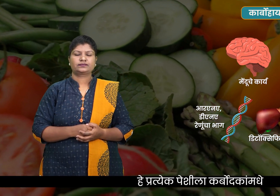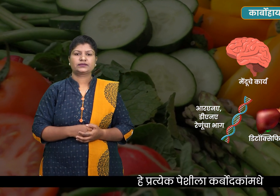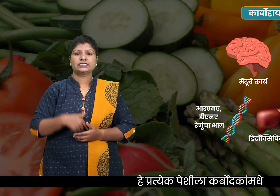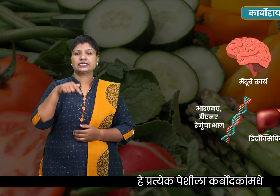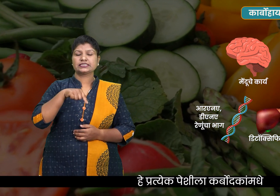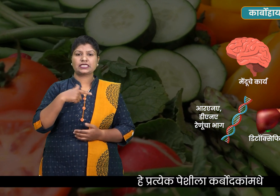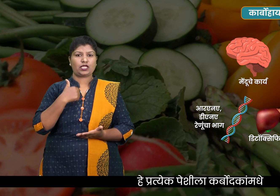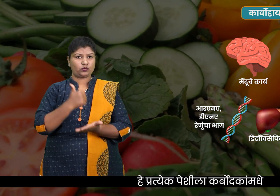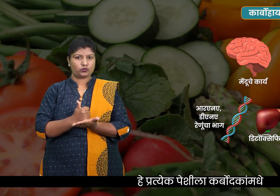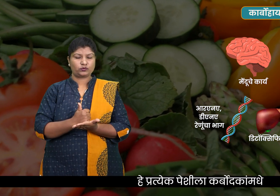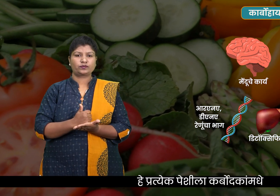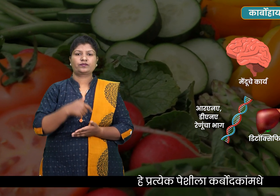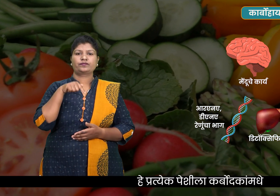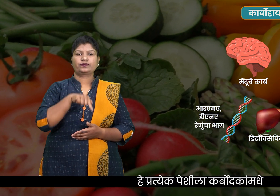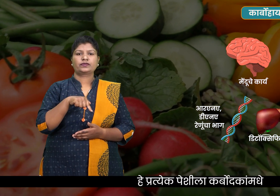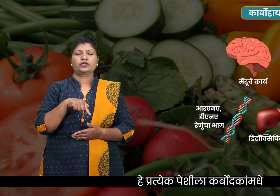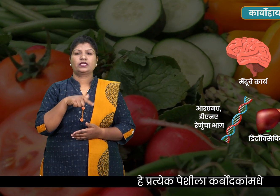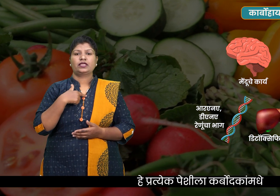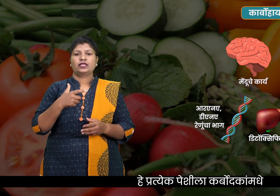हे प्रत्येक पेशीला कर्बोदकांमध्ये